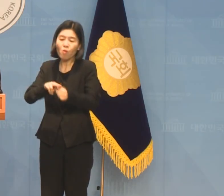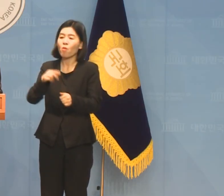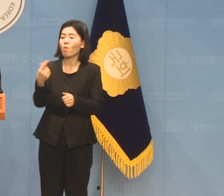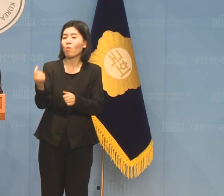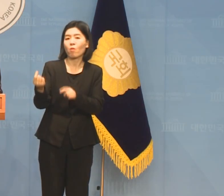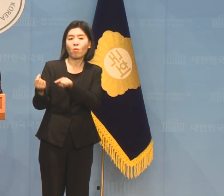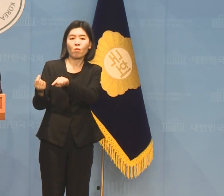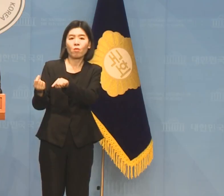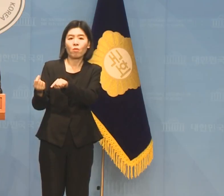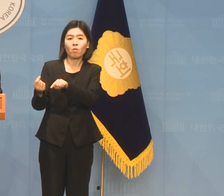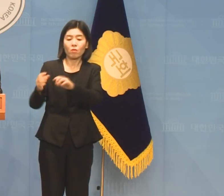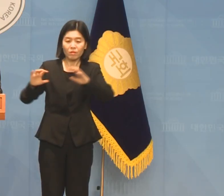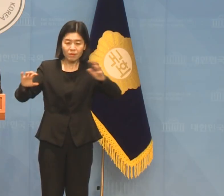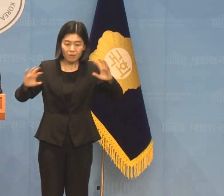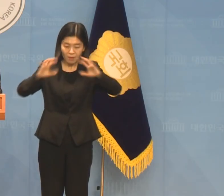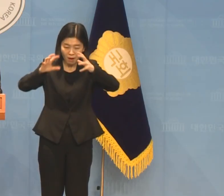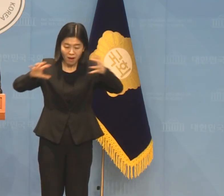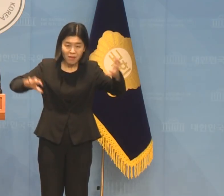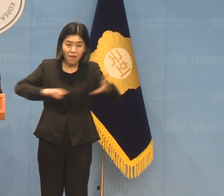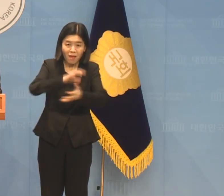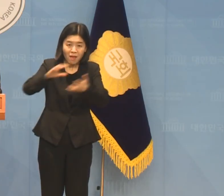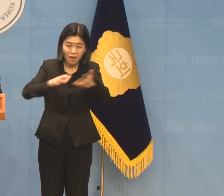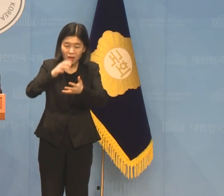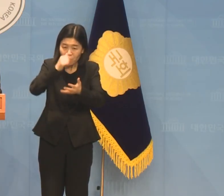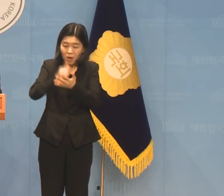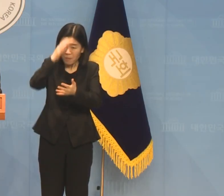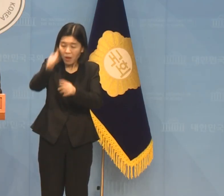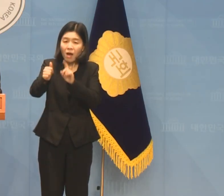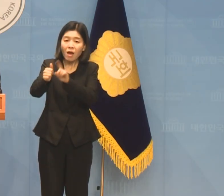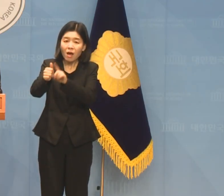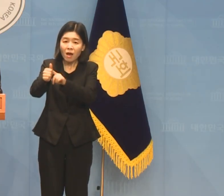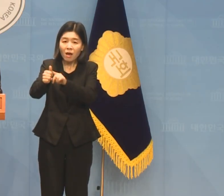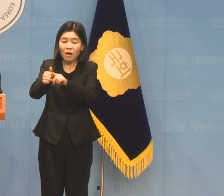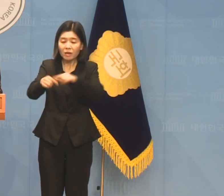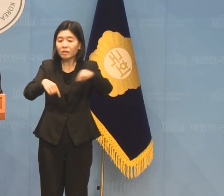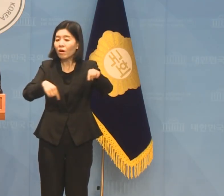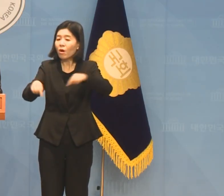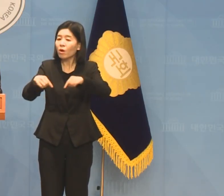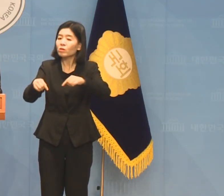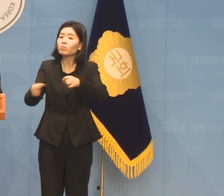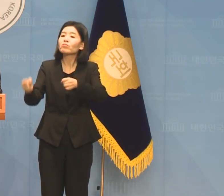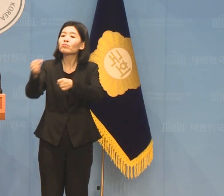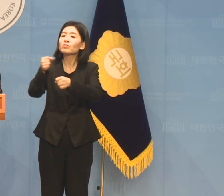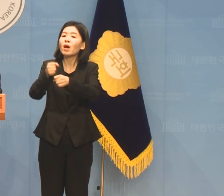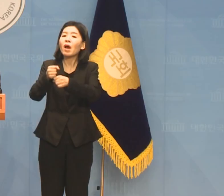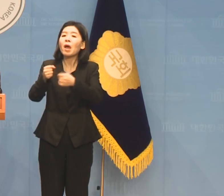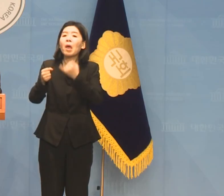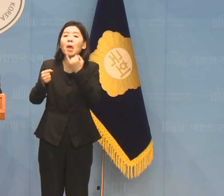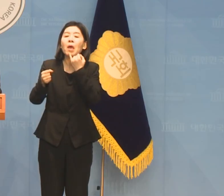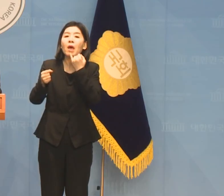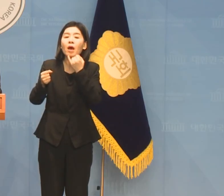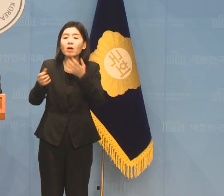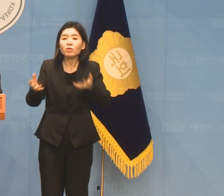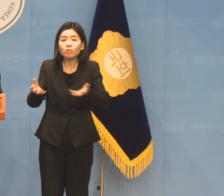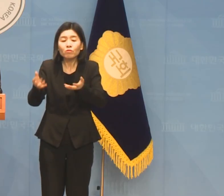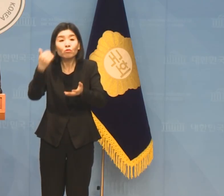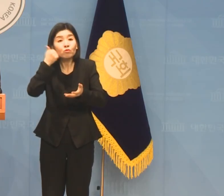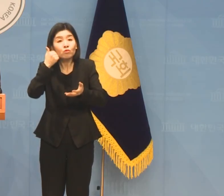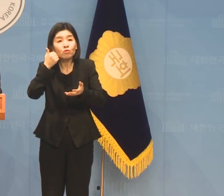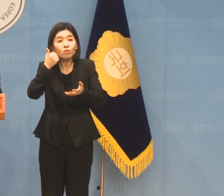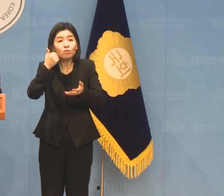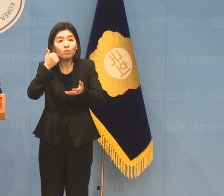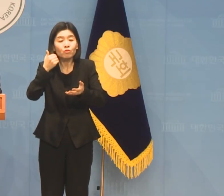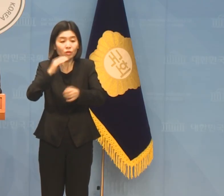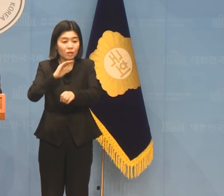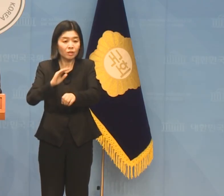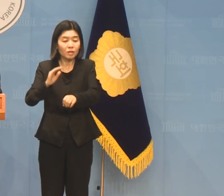누가 내란 우두머리에게 정치 재기를 꿈꾸게 만들었습니까? 1차적 책임은